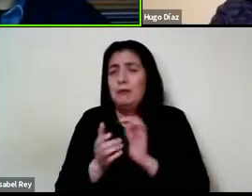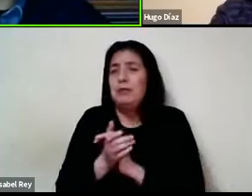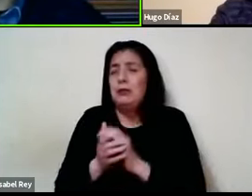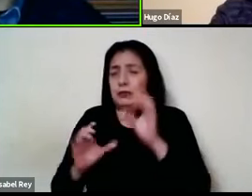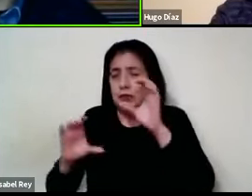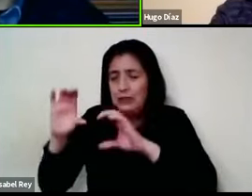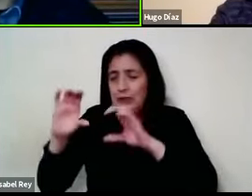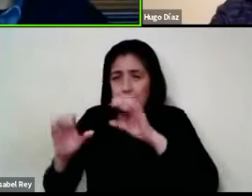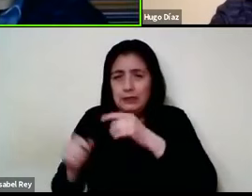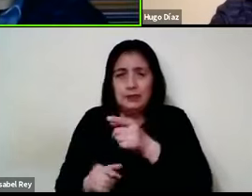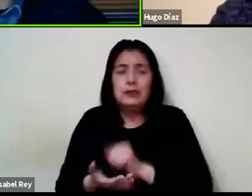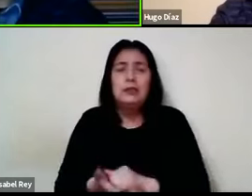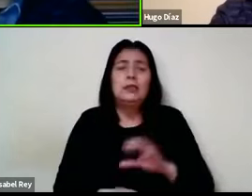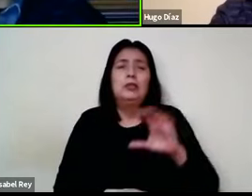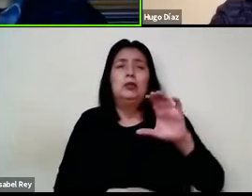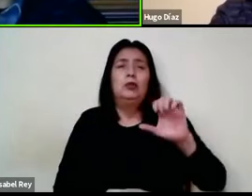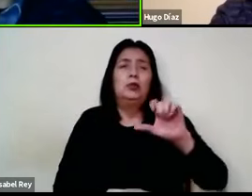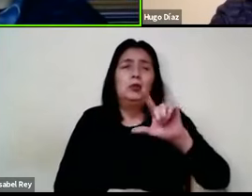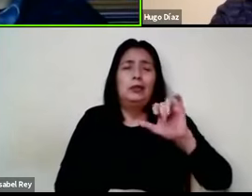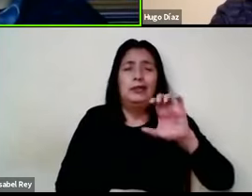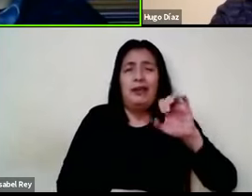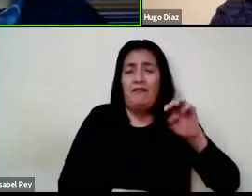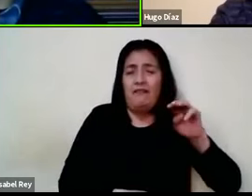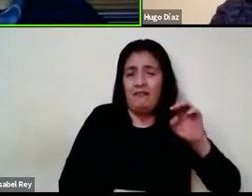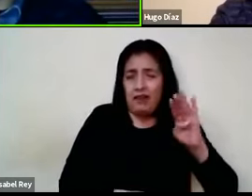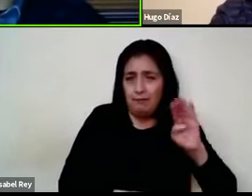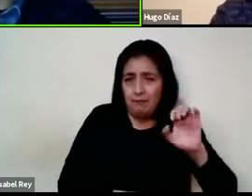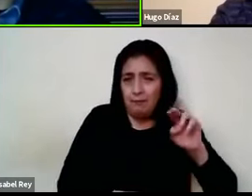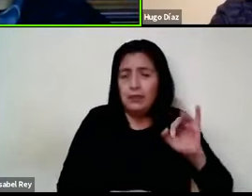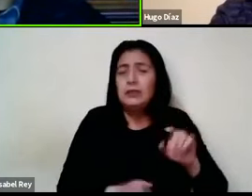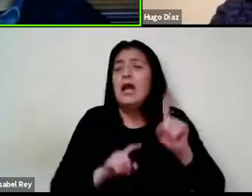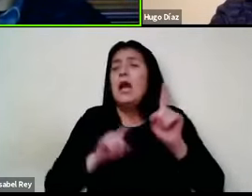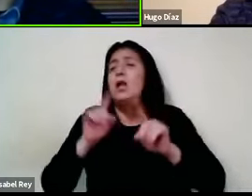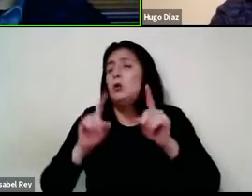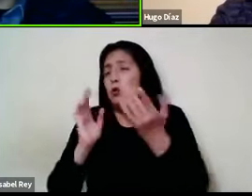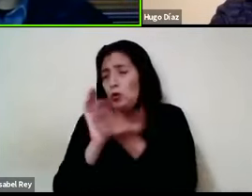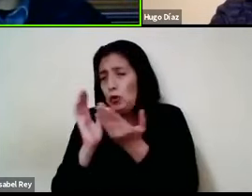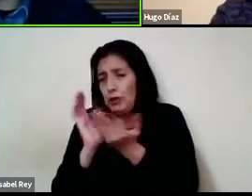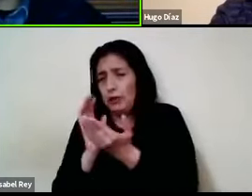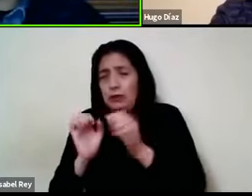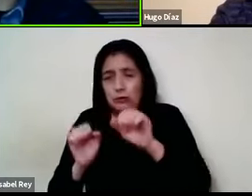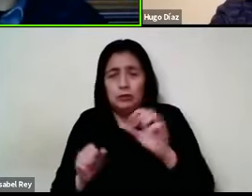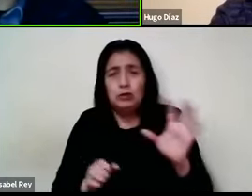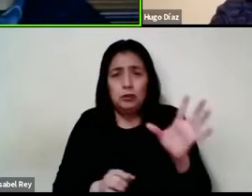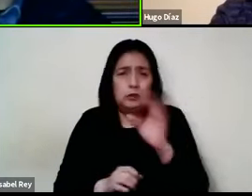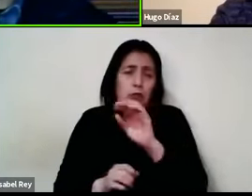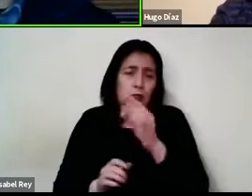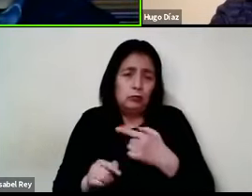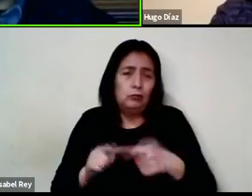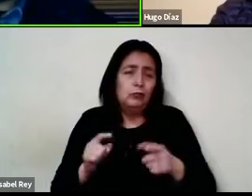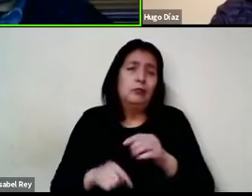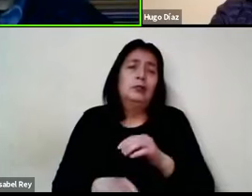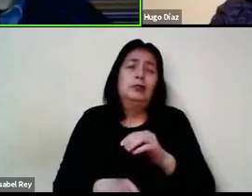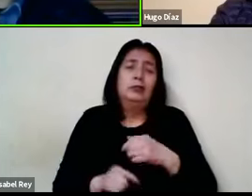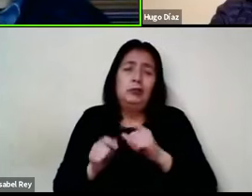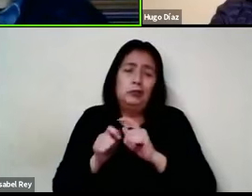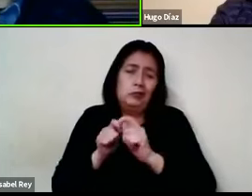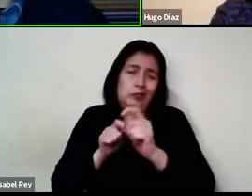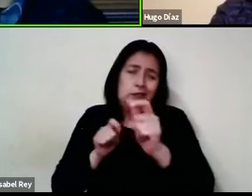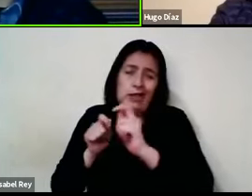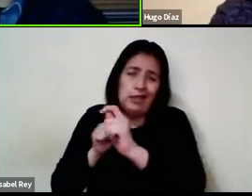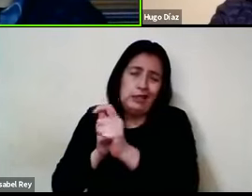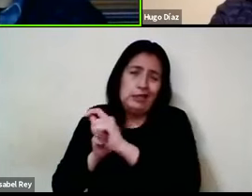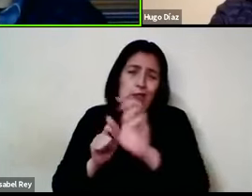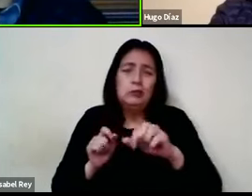ciencia en Colcabamba, y ya tenemos algunas escuelitas, algunos colegios de todos los niveles alejados, que